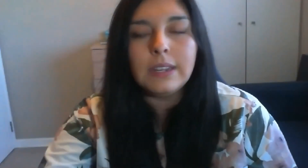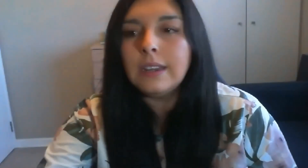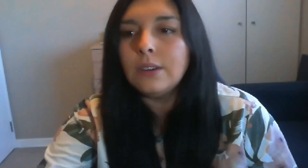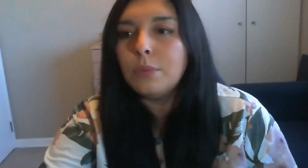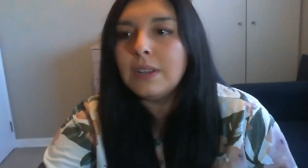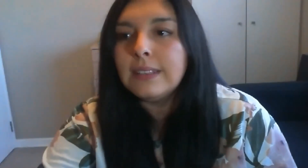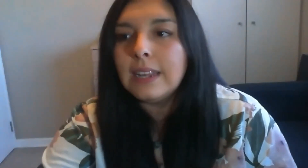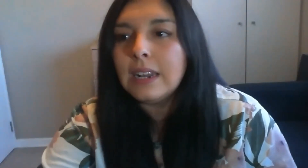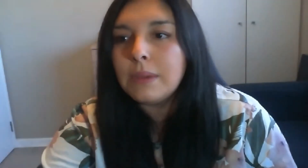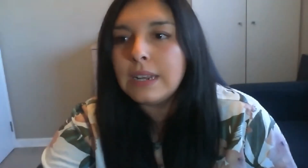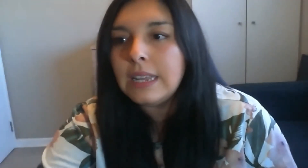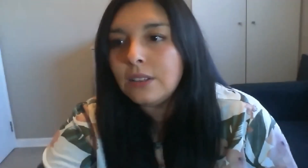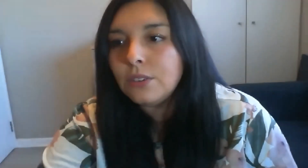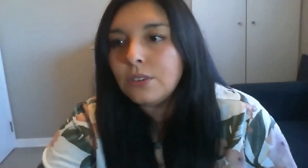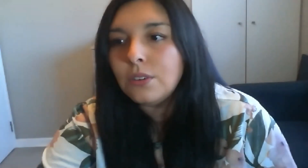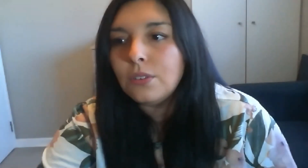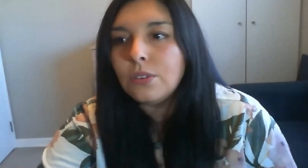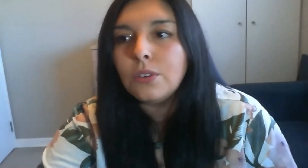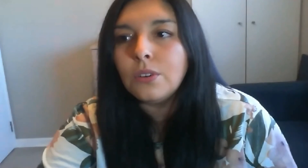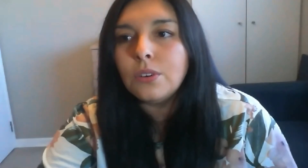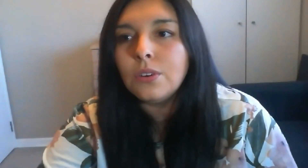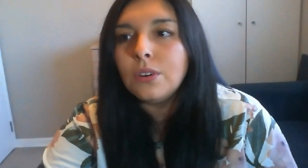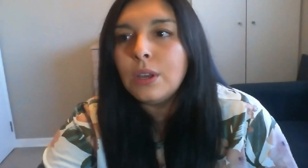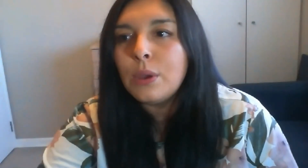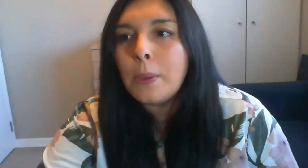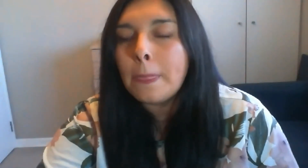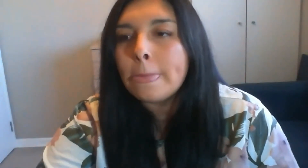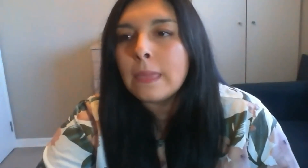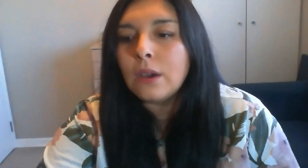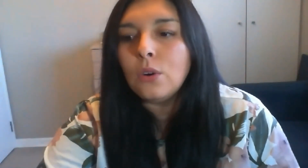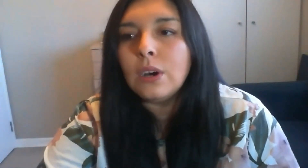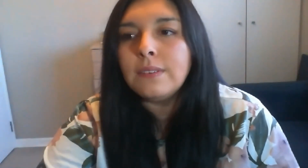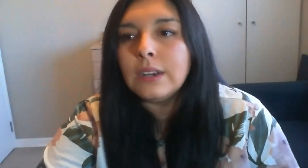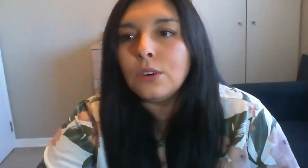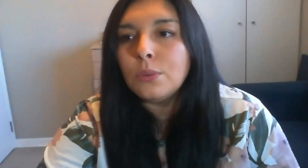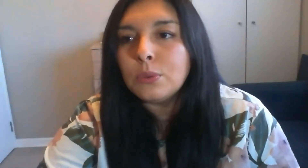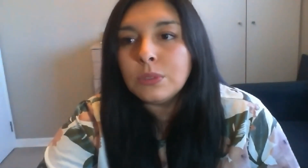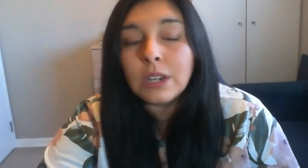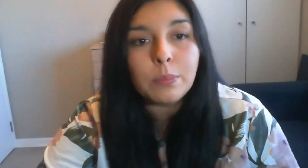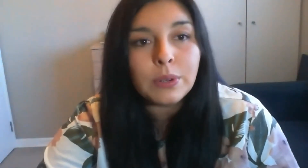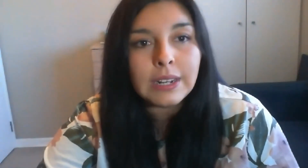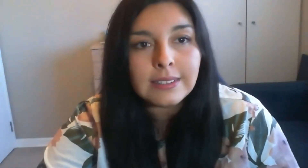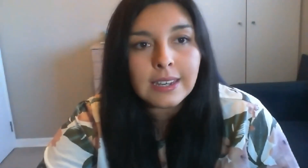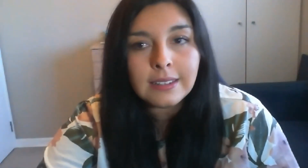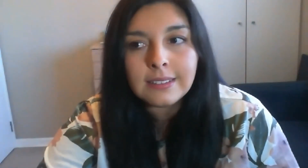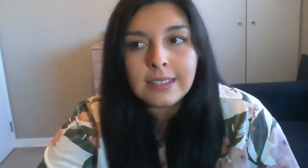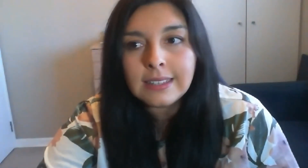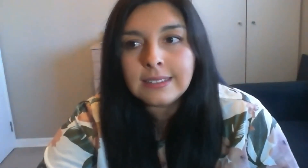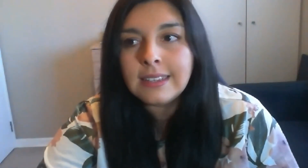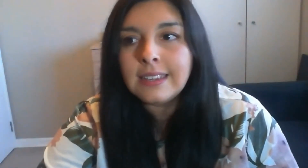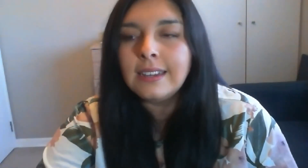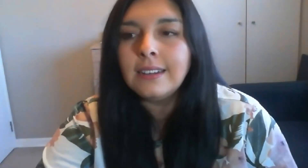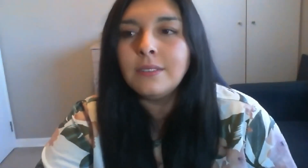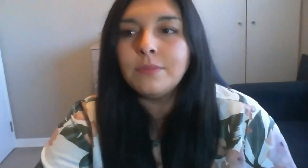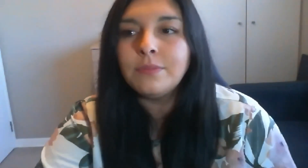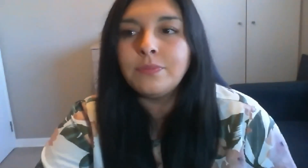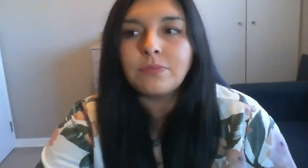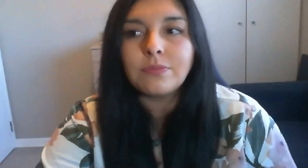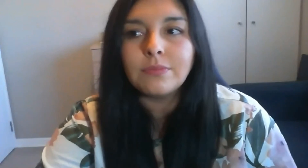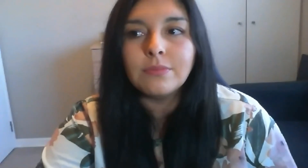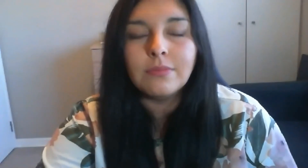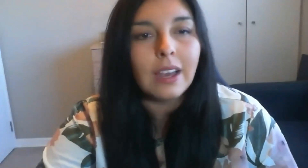abrir o levantar la manito o preguntarlo por el chat si desean.